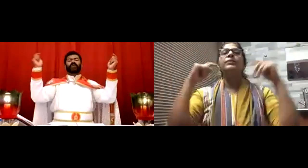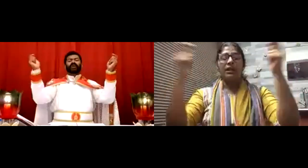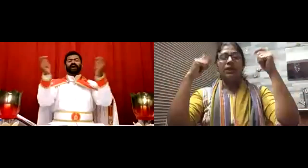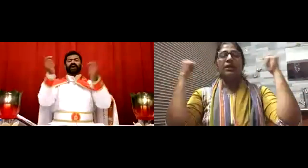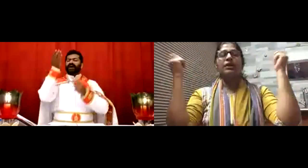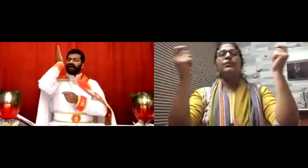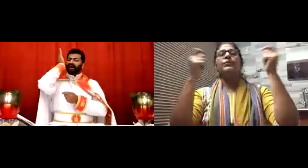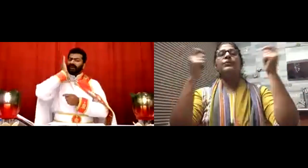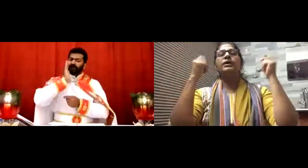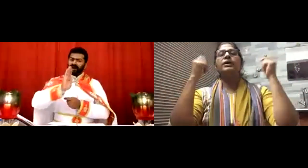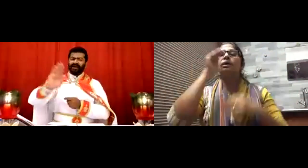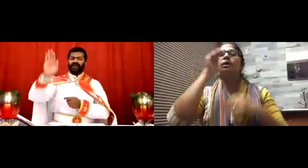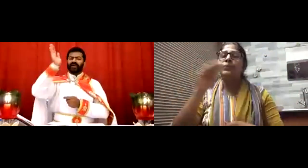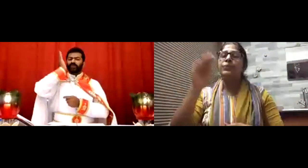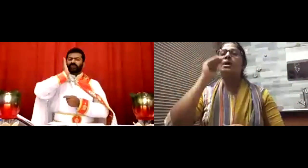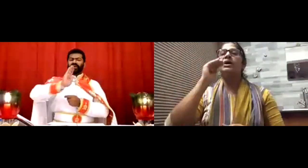ഹല്ലേലൂയ